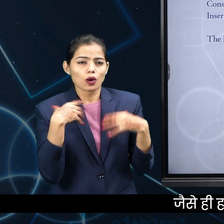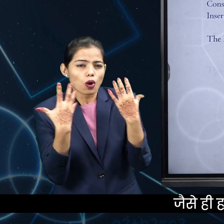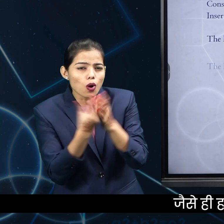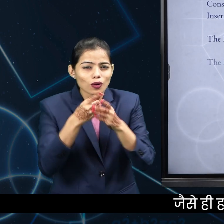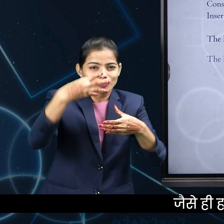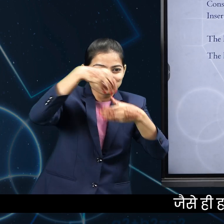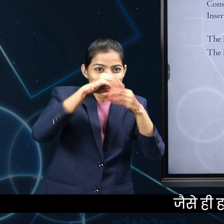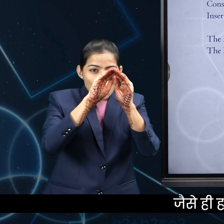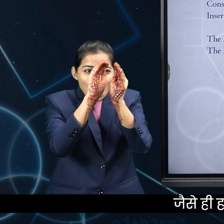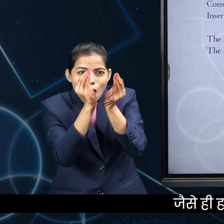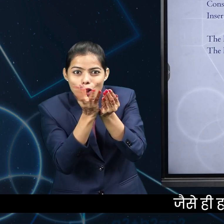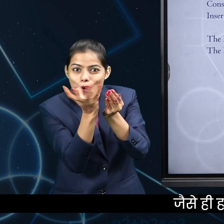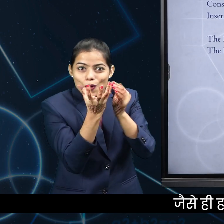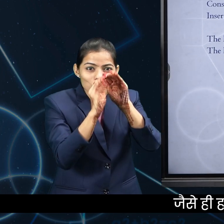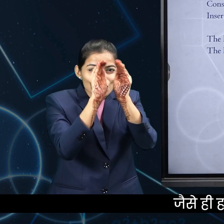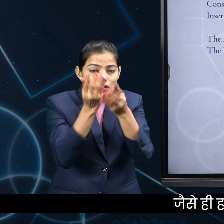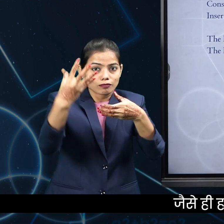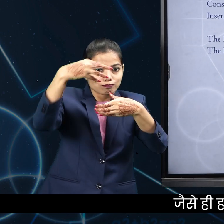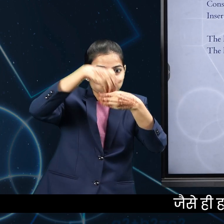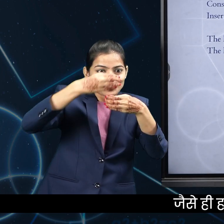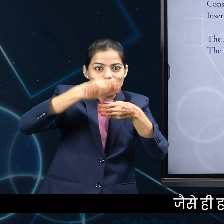जैसे ही हम गोले को बेलन में डालते हैं,